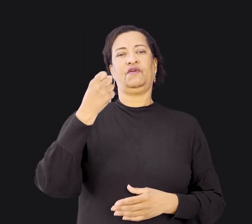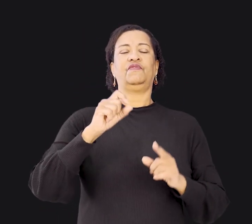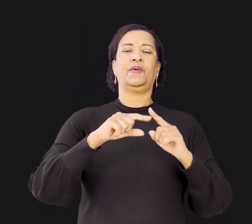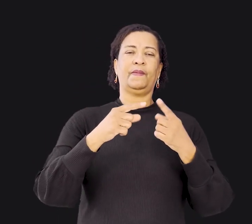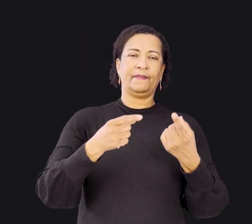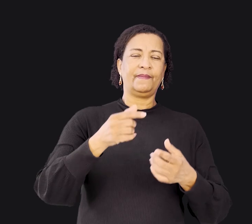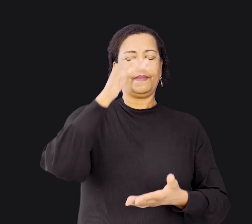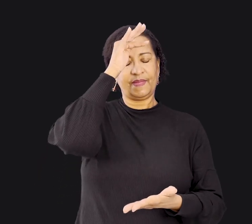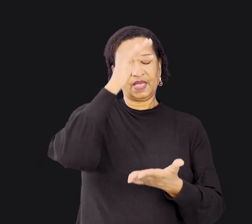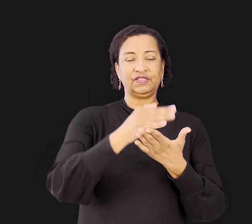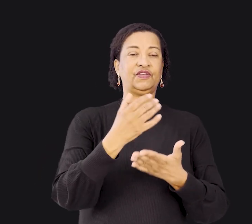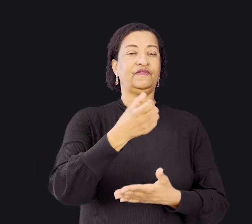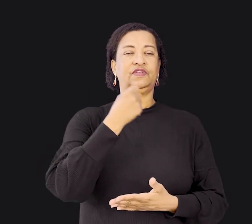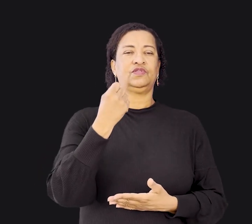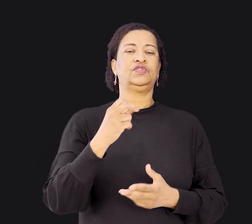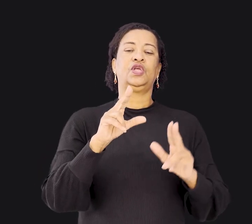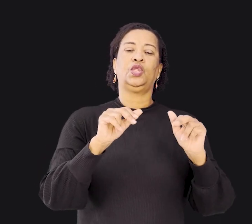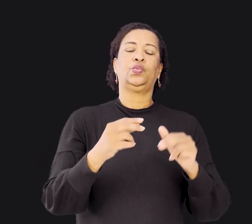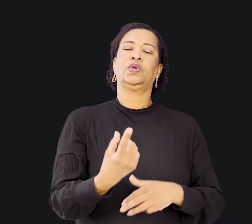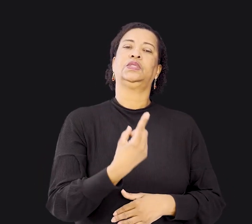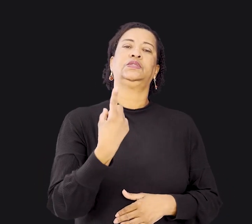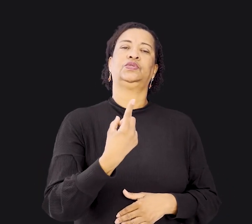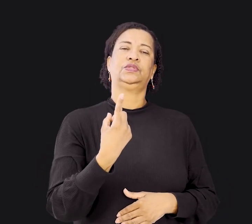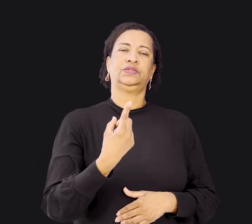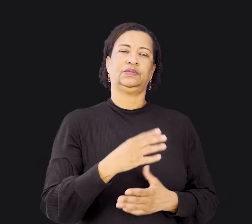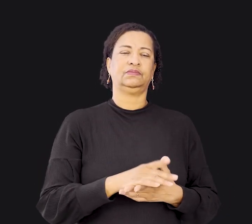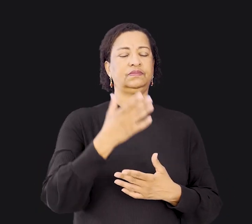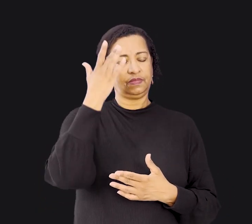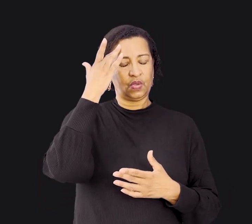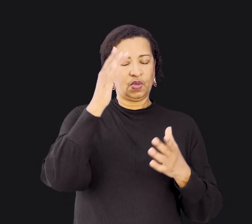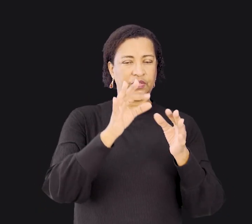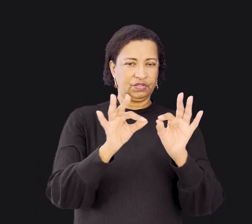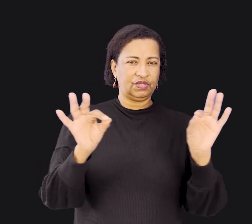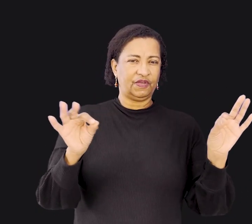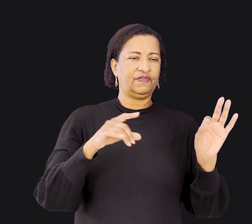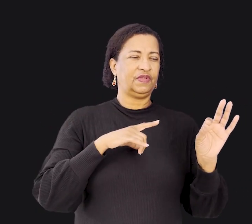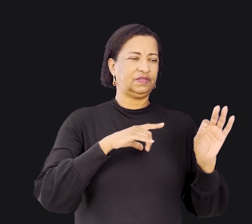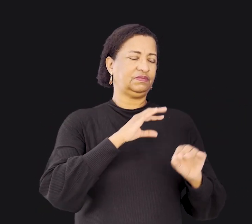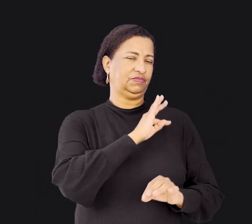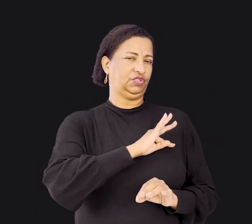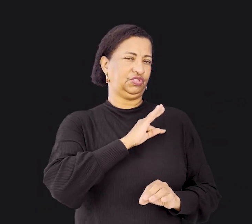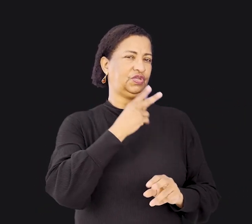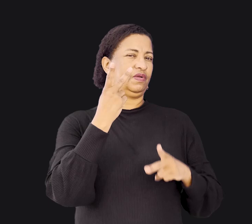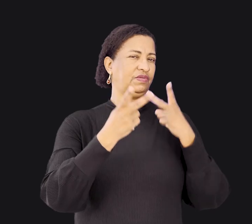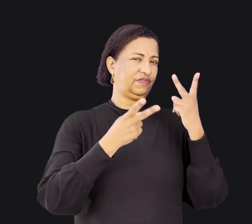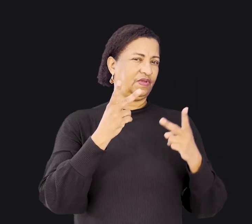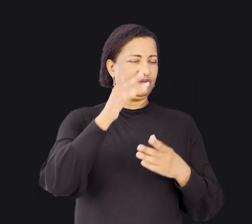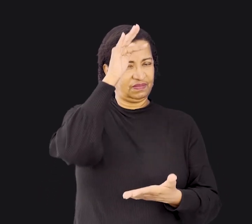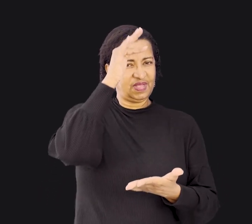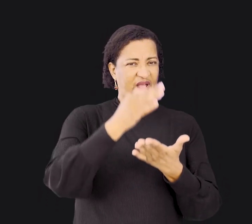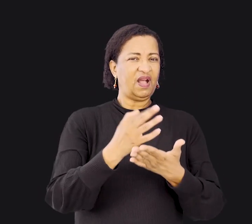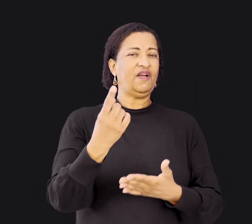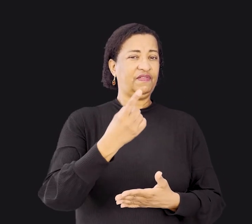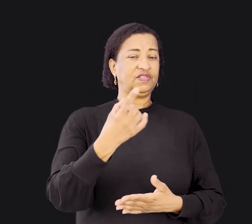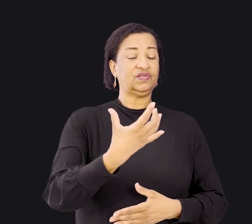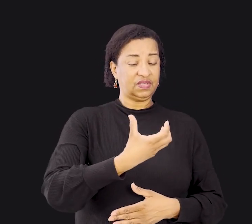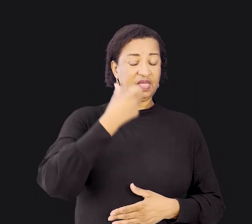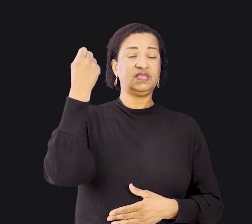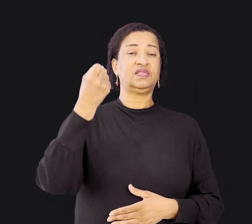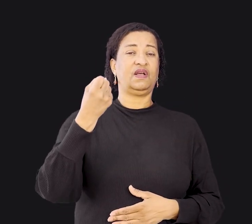nunca está sozinha. Acho que esta frase resume muito bem o que Tiago está dizendo. A fé sozinha pode salvar, mas o ponto